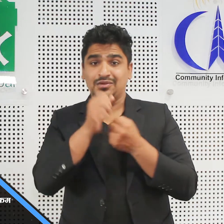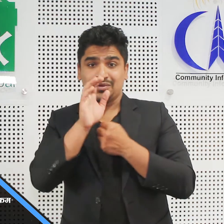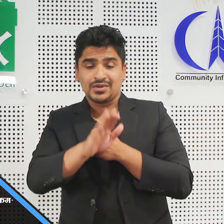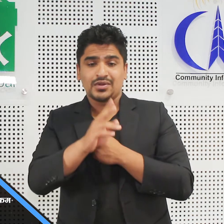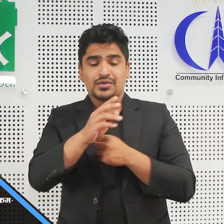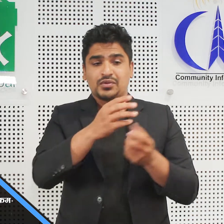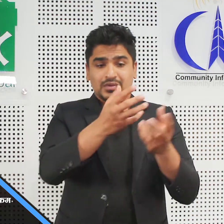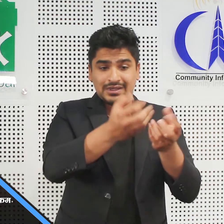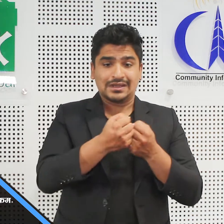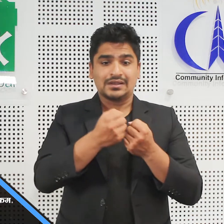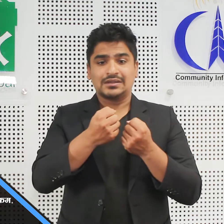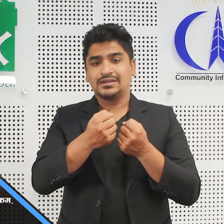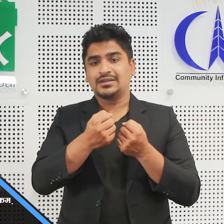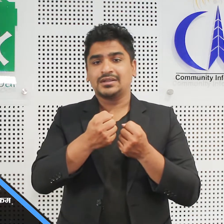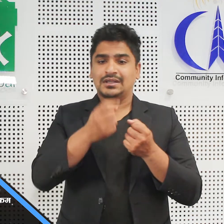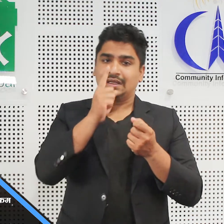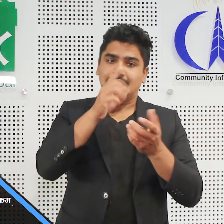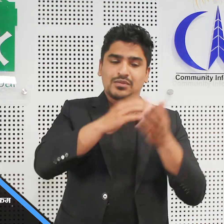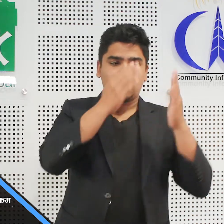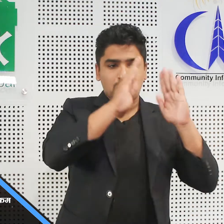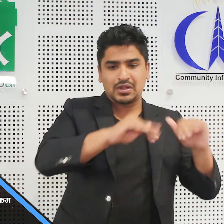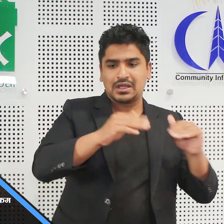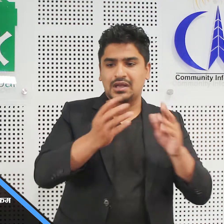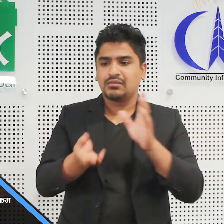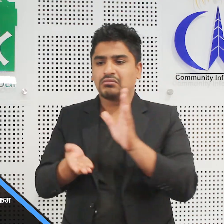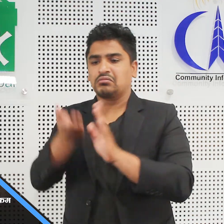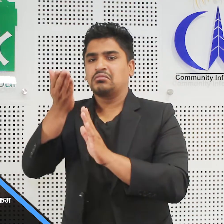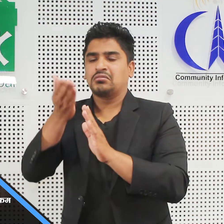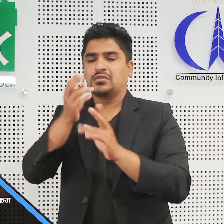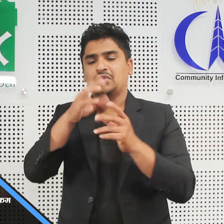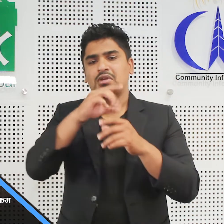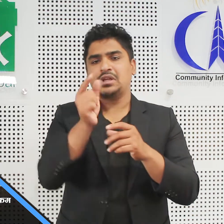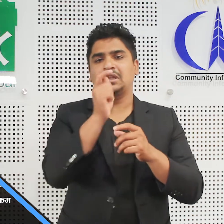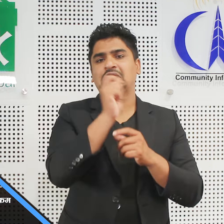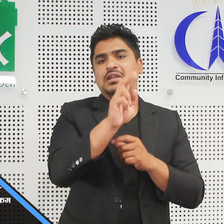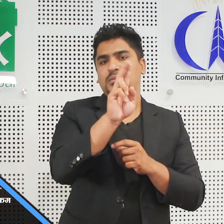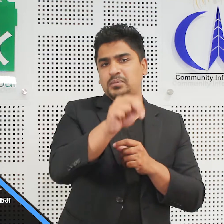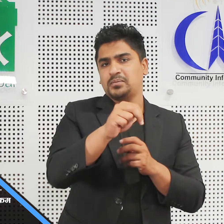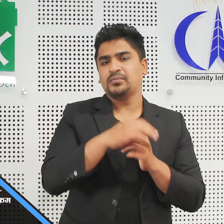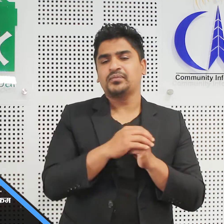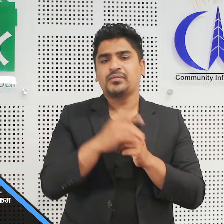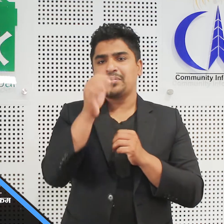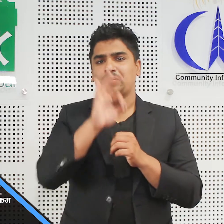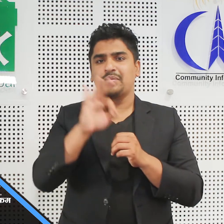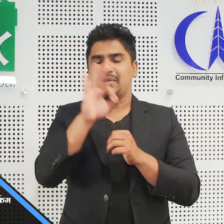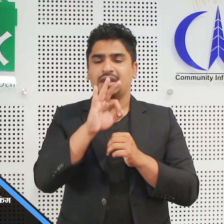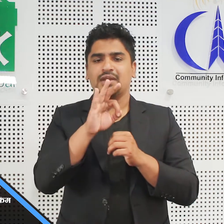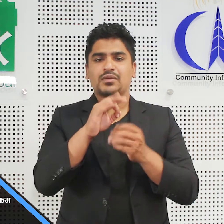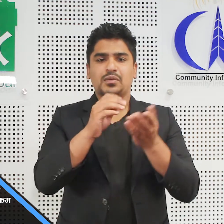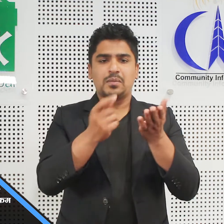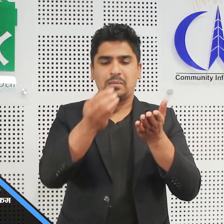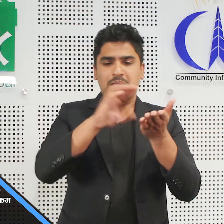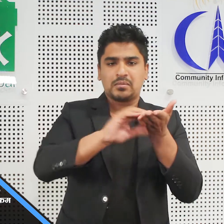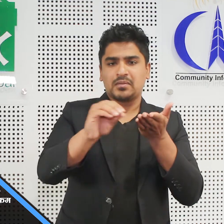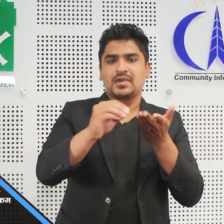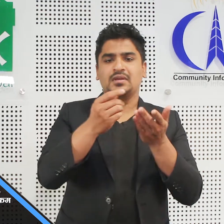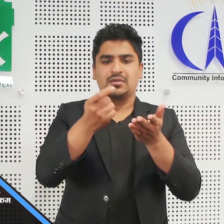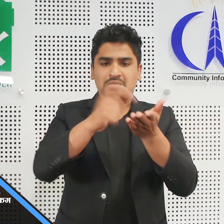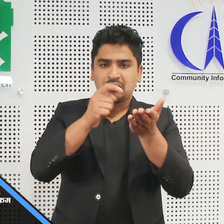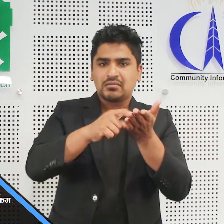जस्तो समस्या परे पनि ऋण खाएको छ ब्याङ्कबाट, सहकारीबाट ऋण खाइया छ, त्यो हामीले खाइ नखाइ जसरी पनि एक ठाउँ भत्काएर एक ठाउँ उभाजेर पनि हामीले जसरी त्यो